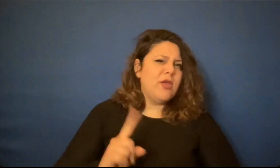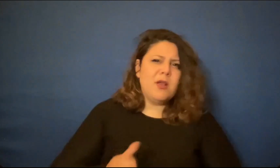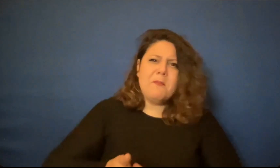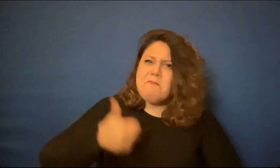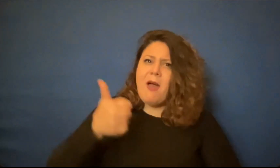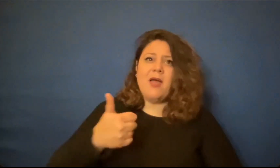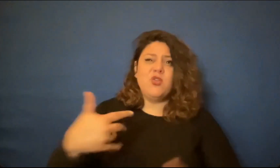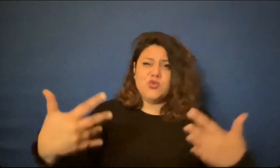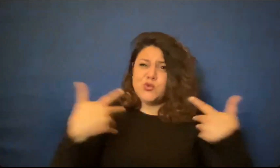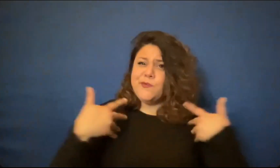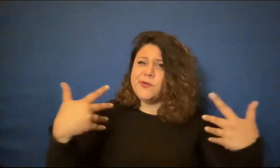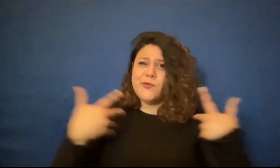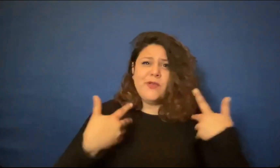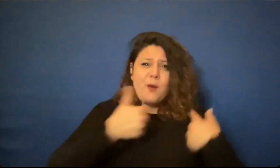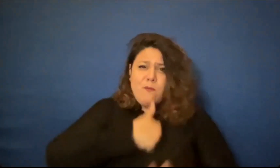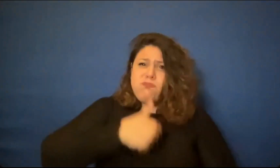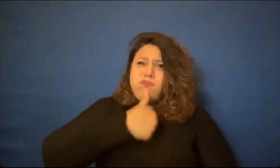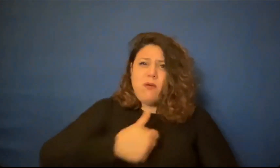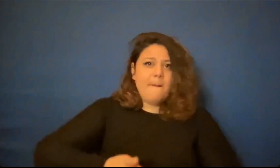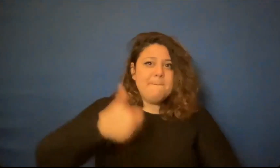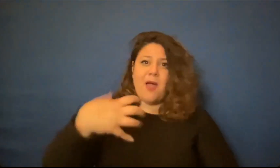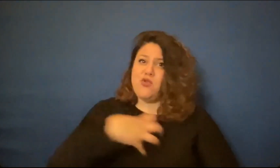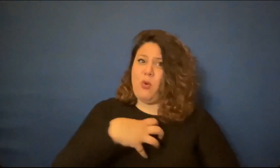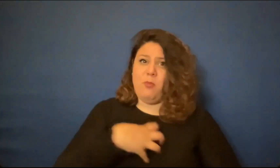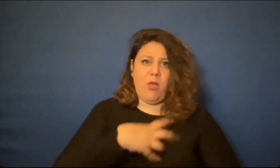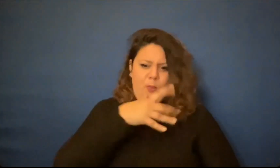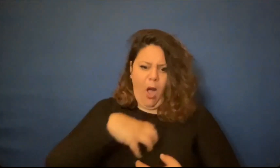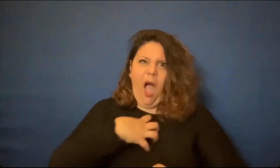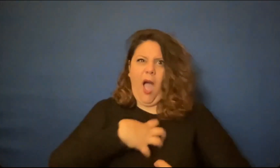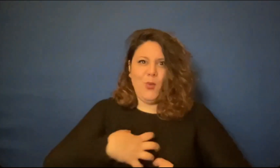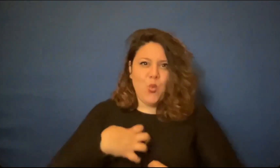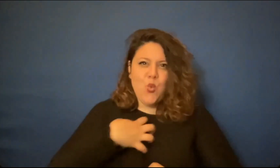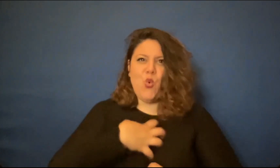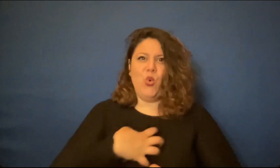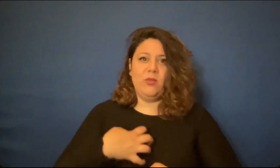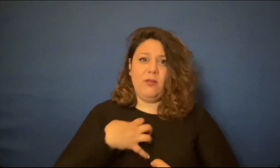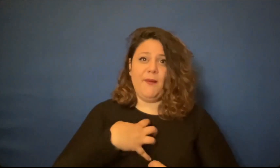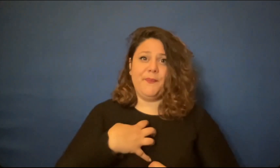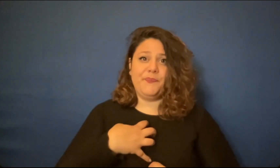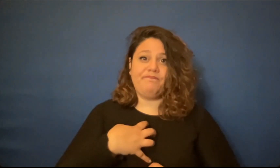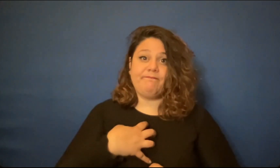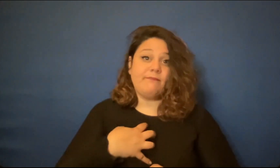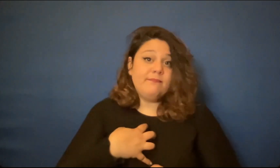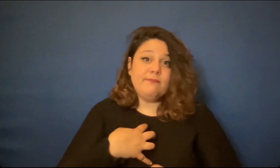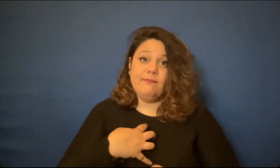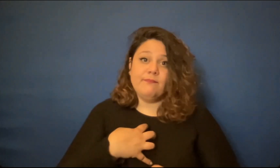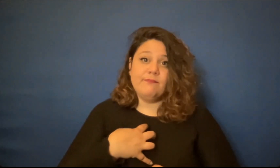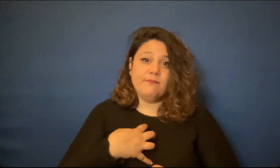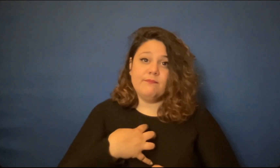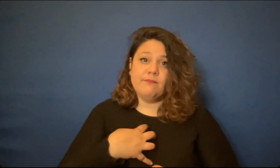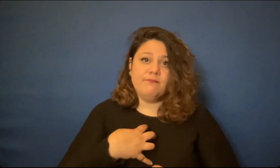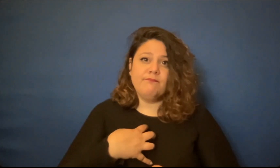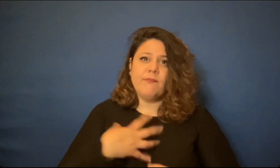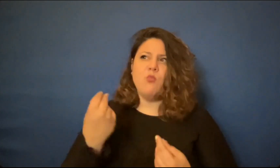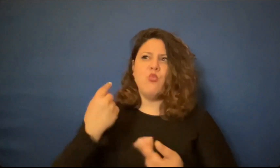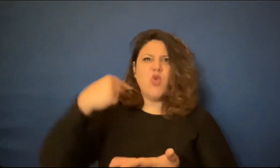el sufrimiento que estaba teniendo y la angustia que estaba teniendo, ¿no? Y eran tanta